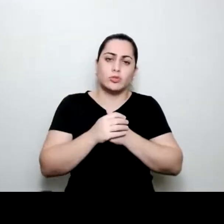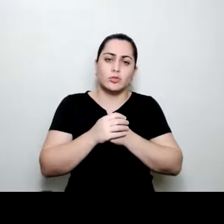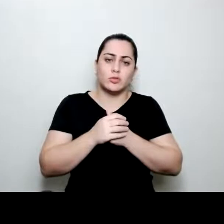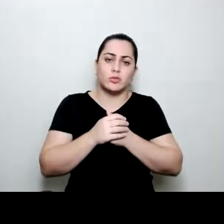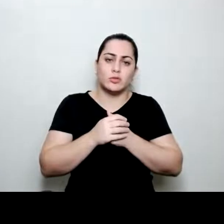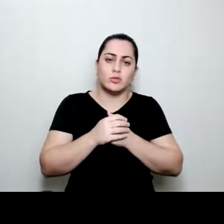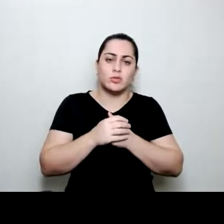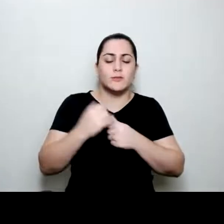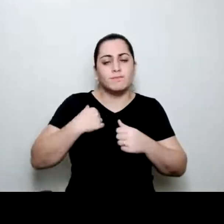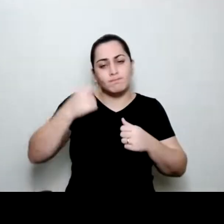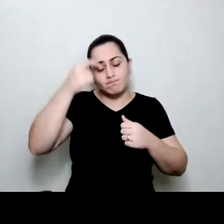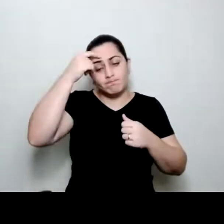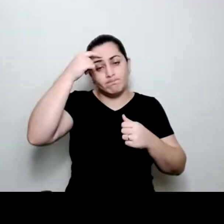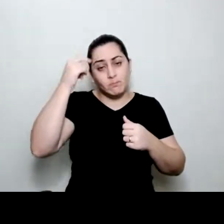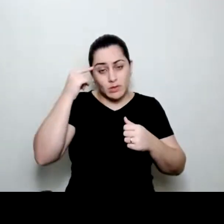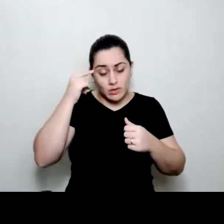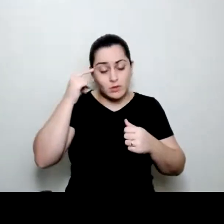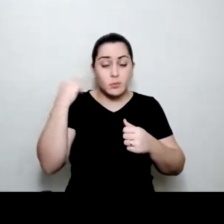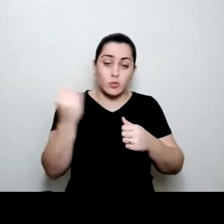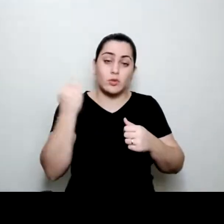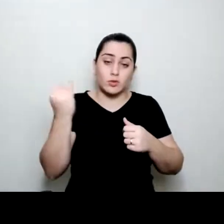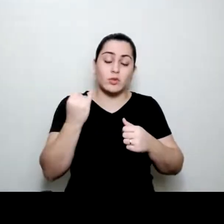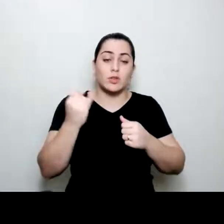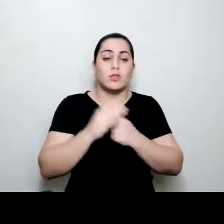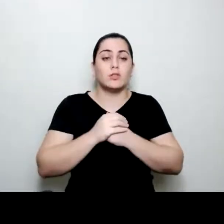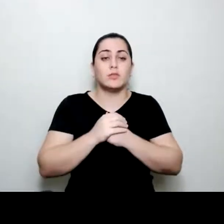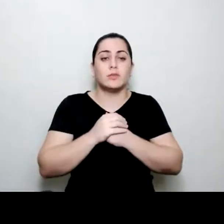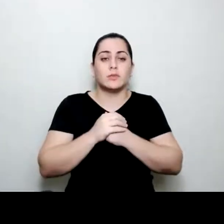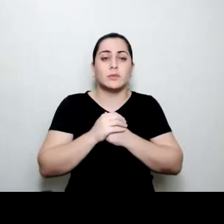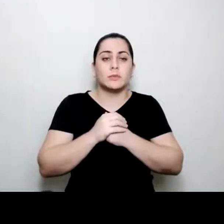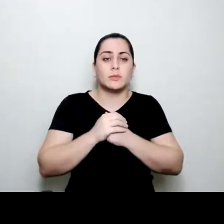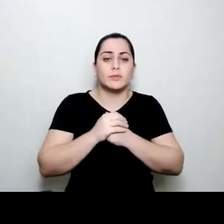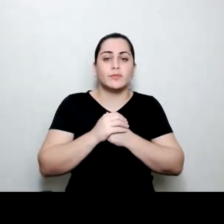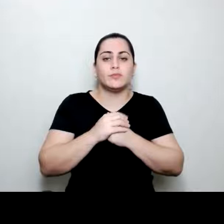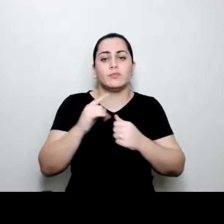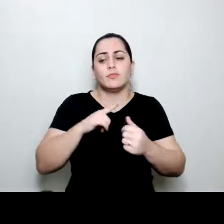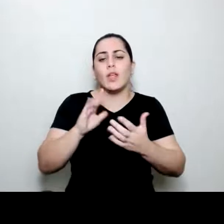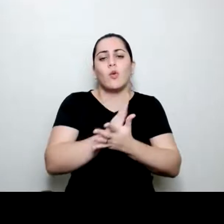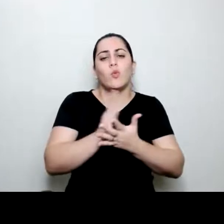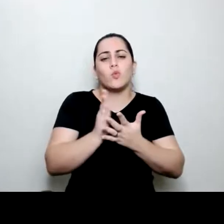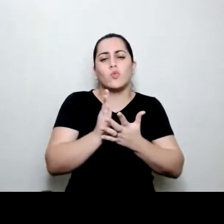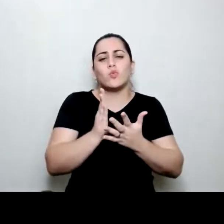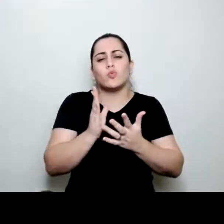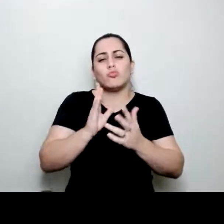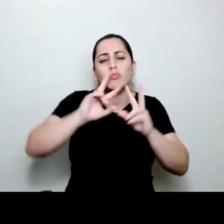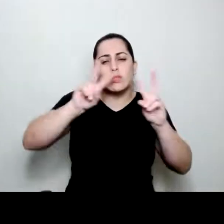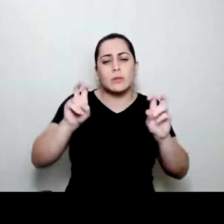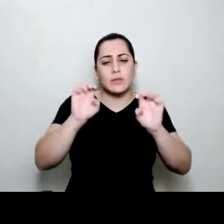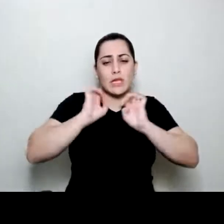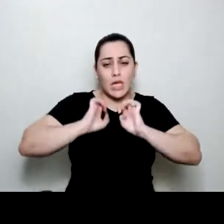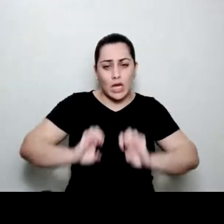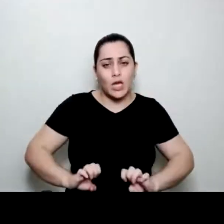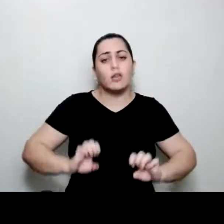ter isso em mente é importante porque questões éticas e